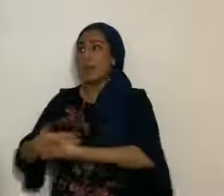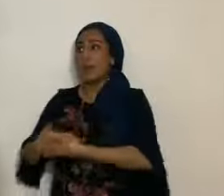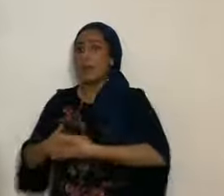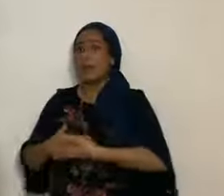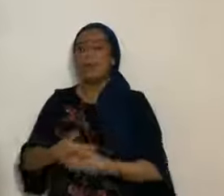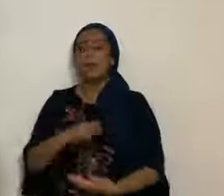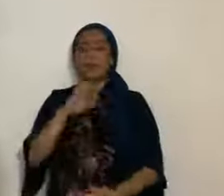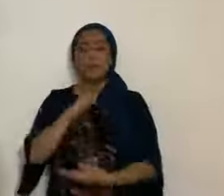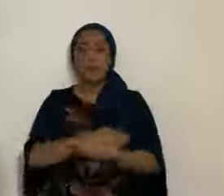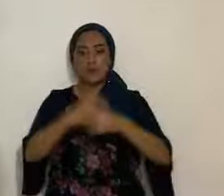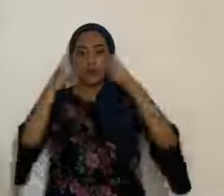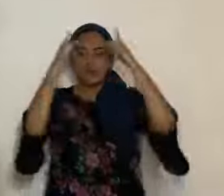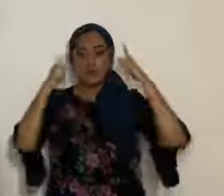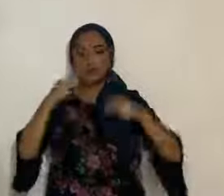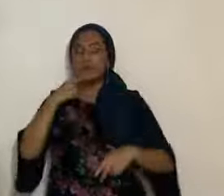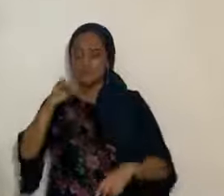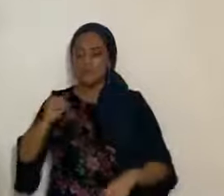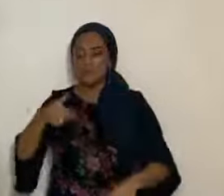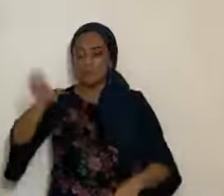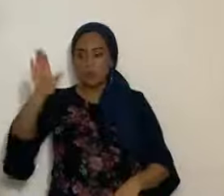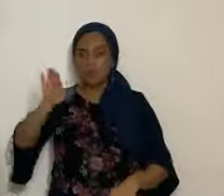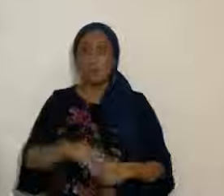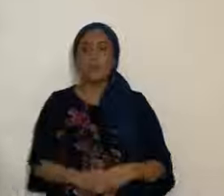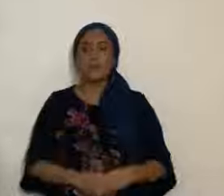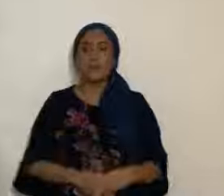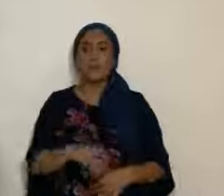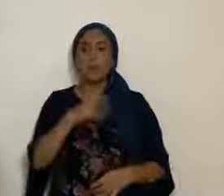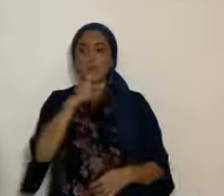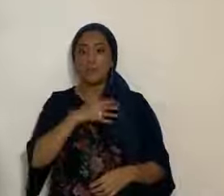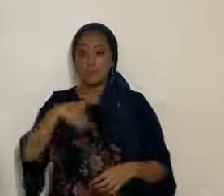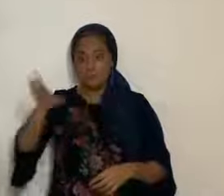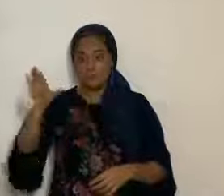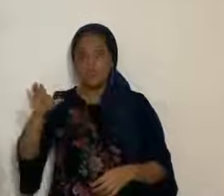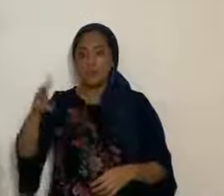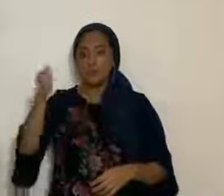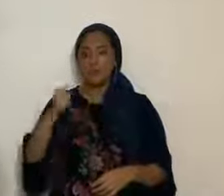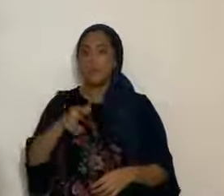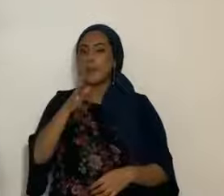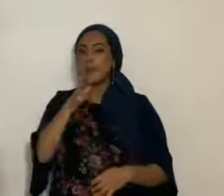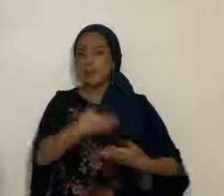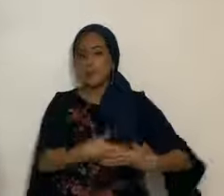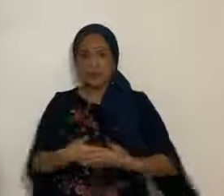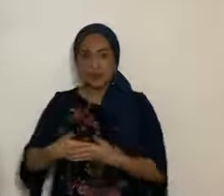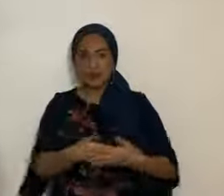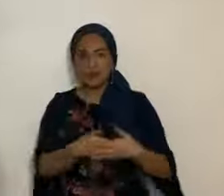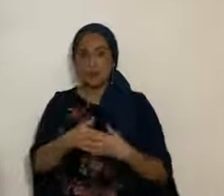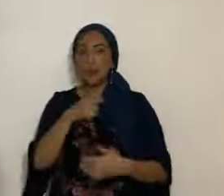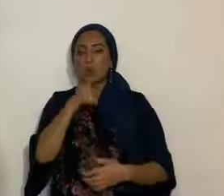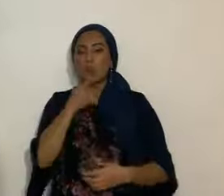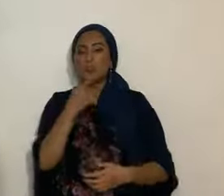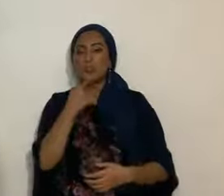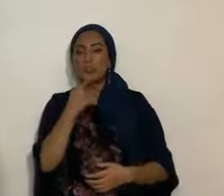Faraón respondió: ve. Entonces fue la doncella y llamó a la madre del niño, a la cual dijo la hija de